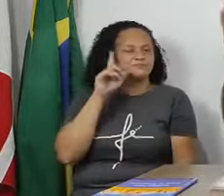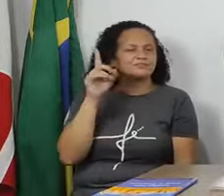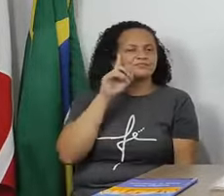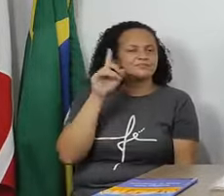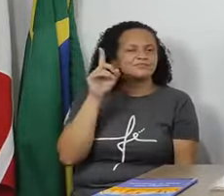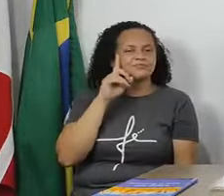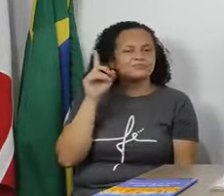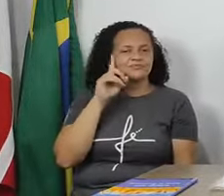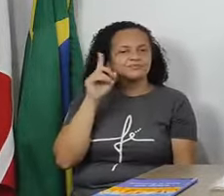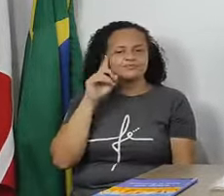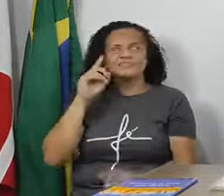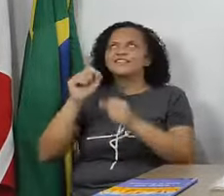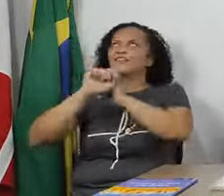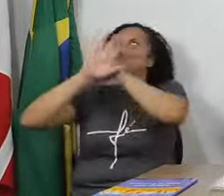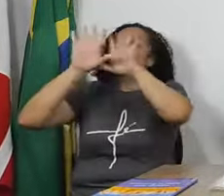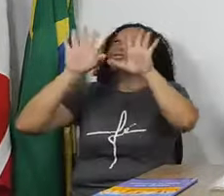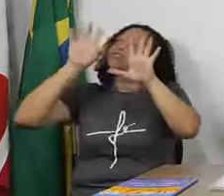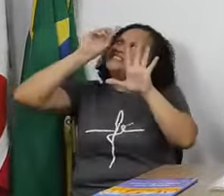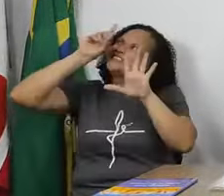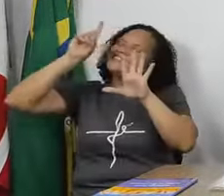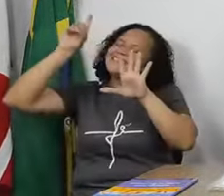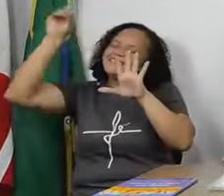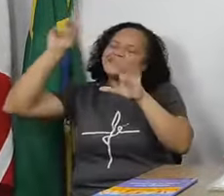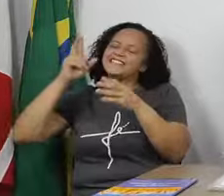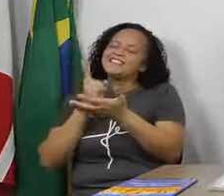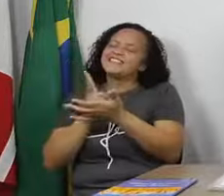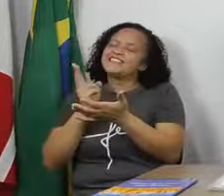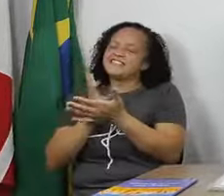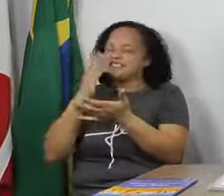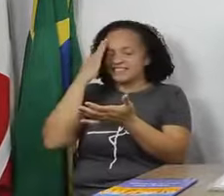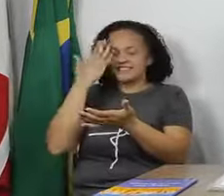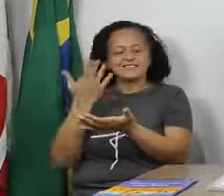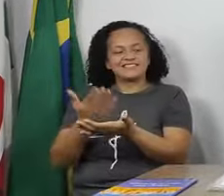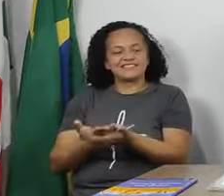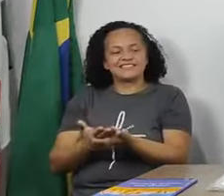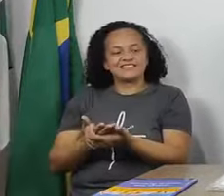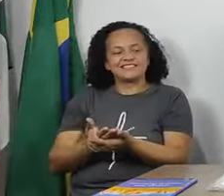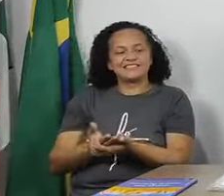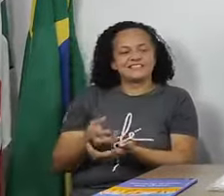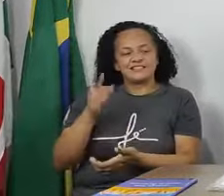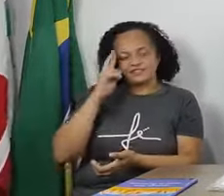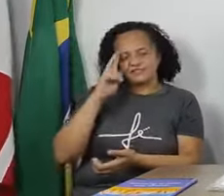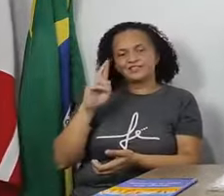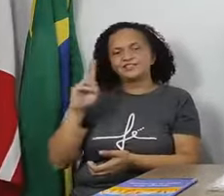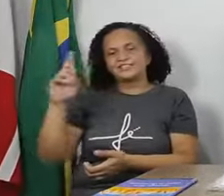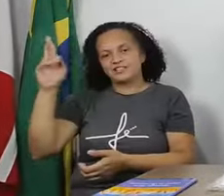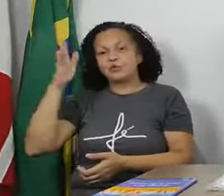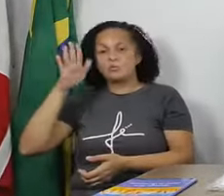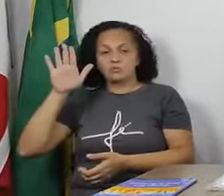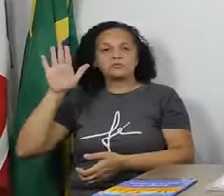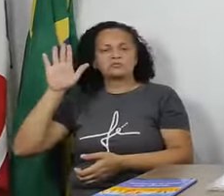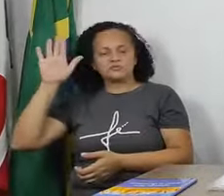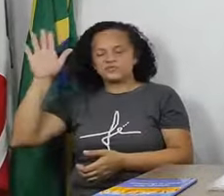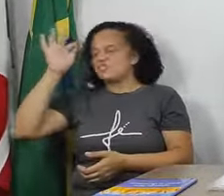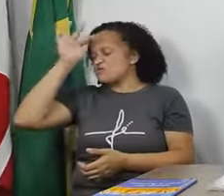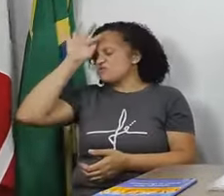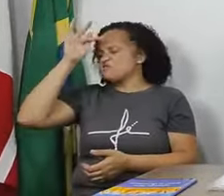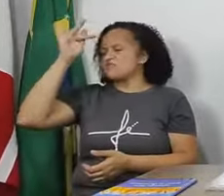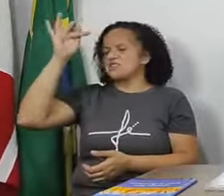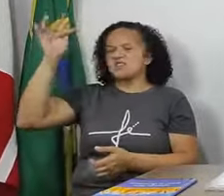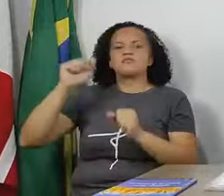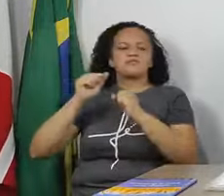glória a Deus, estando plenamente convicto de que aquele que prometeu era fiel e poderoso para